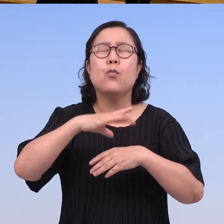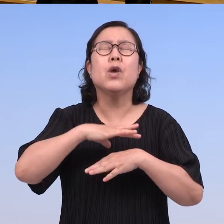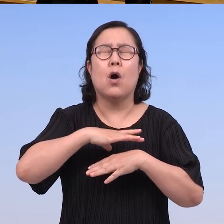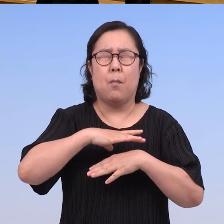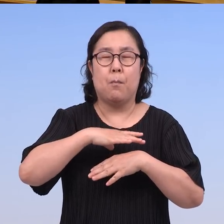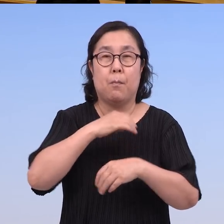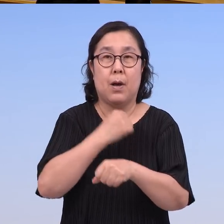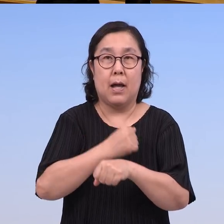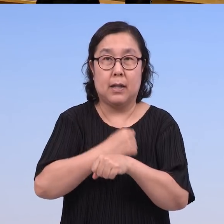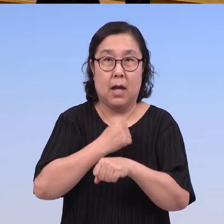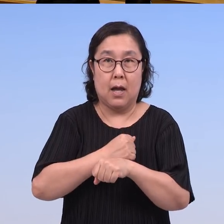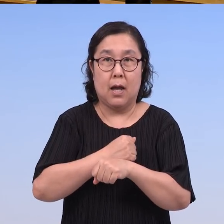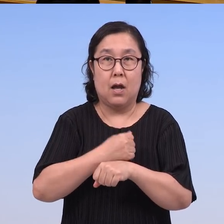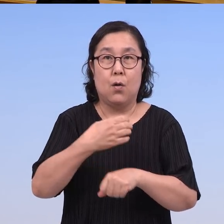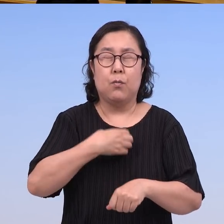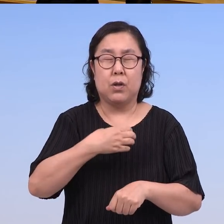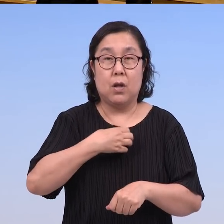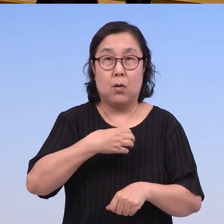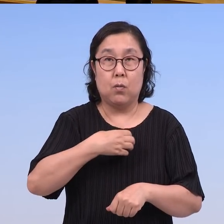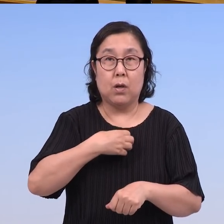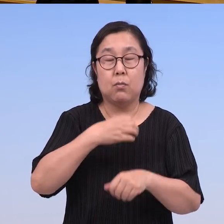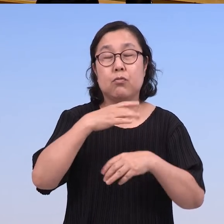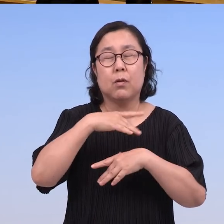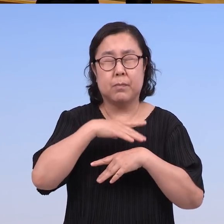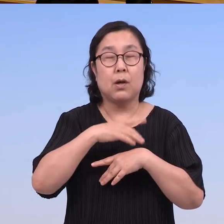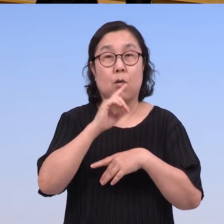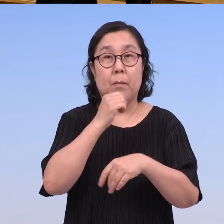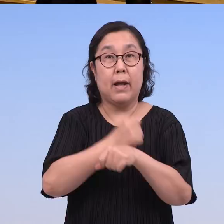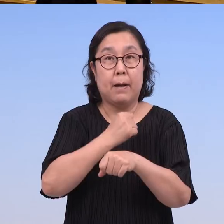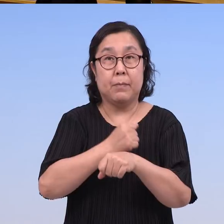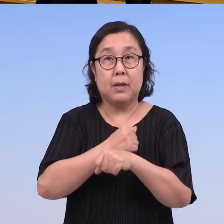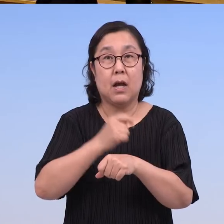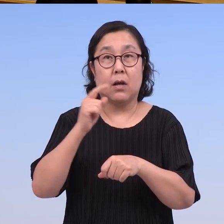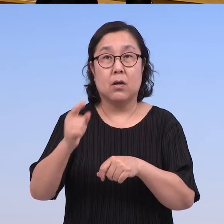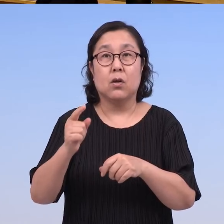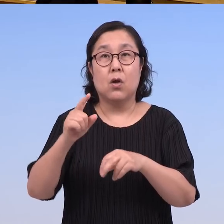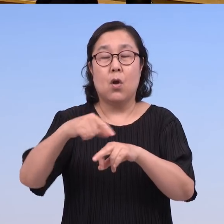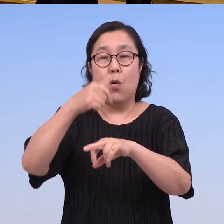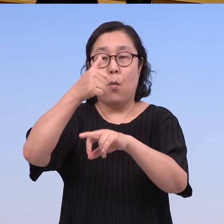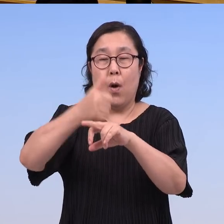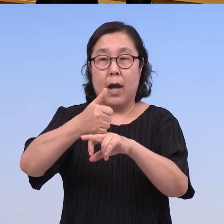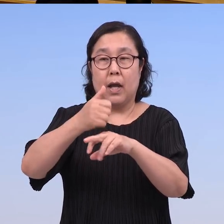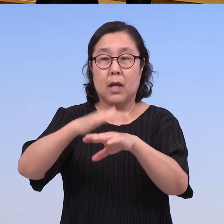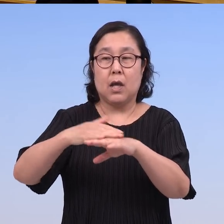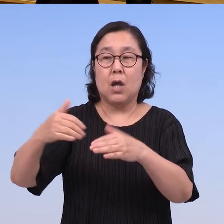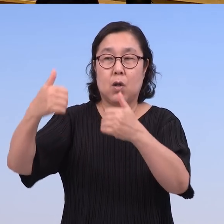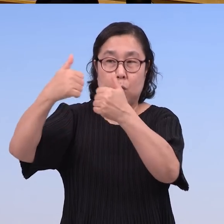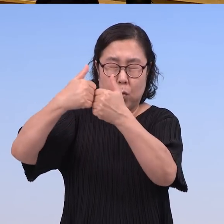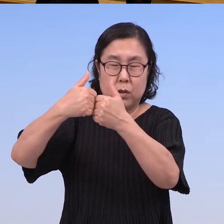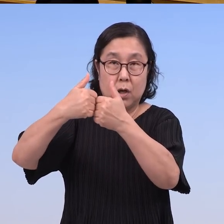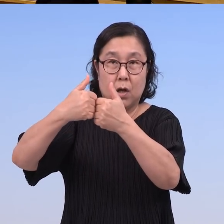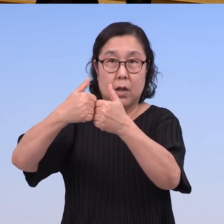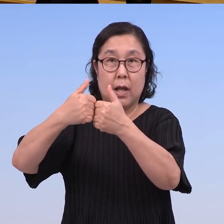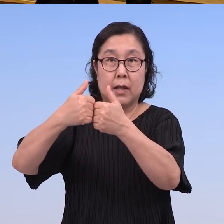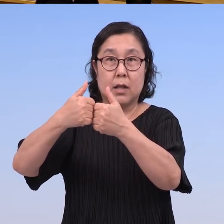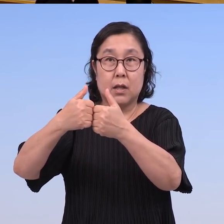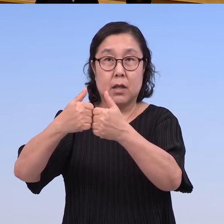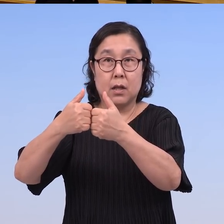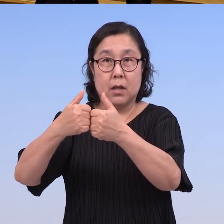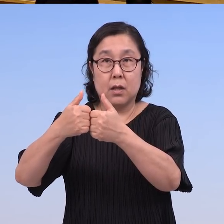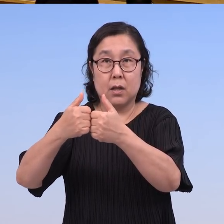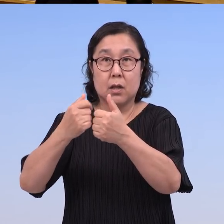관리하는 사람의 지금 목숨도 위태로운 상황이라고 한다면 그것을 감히 왕에게 도전했던